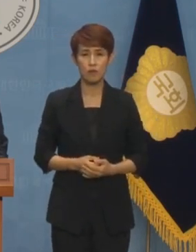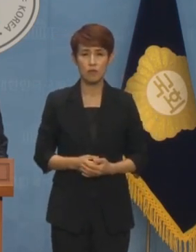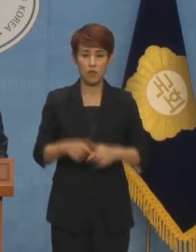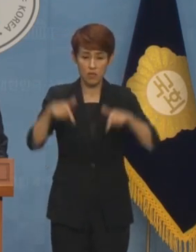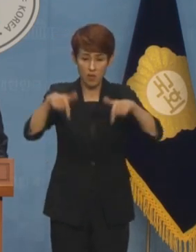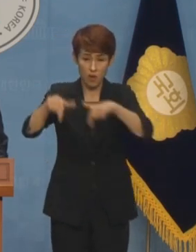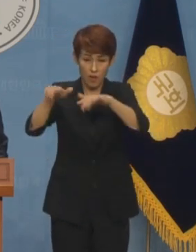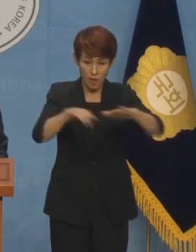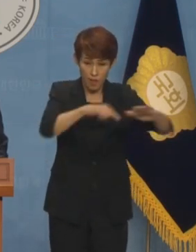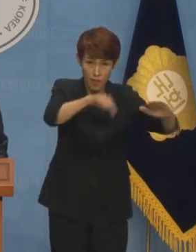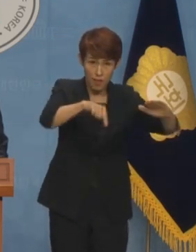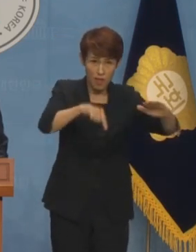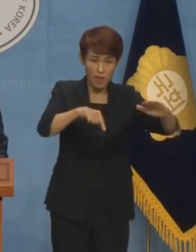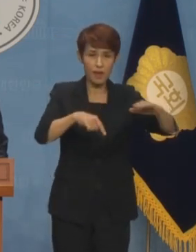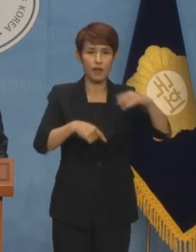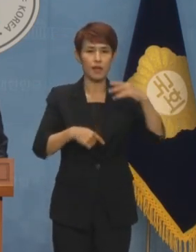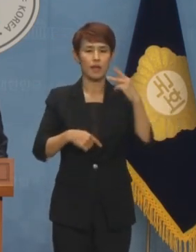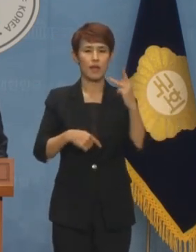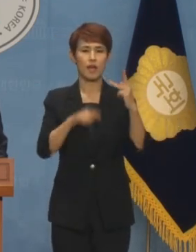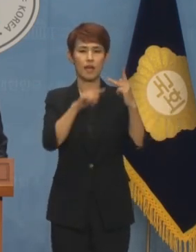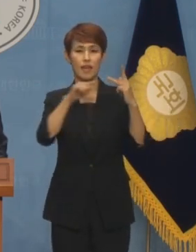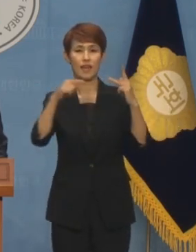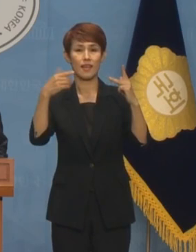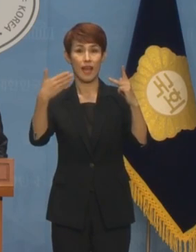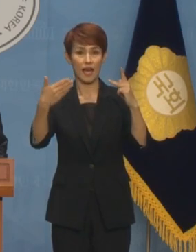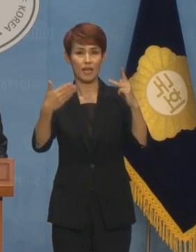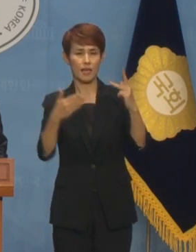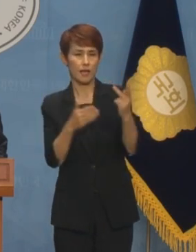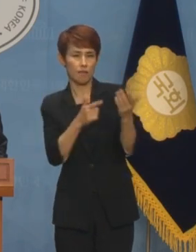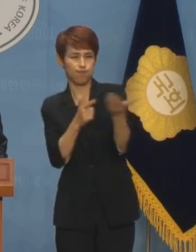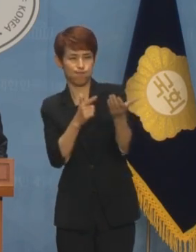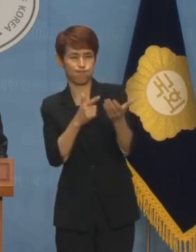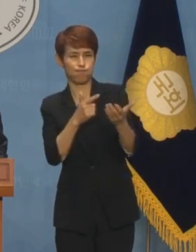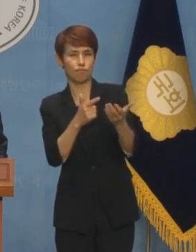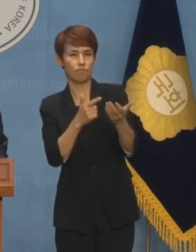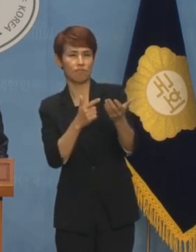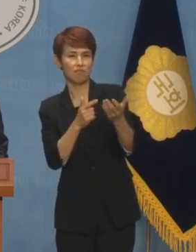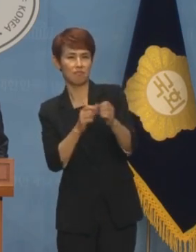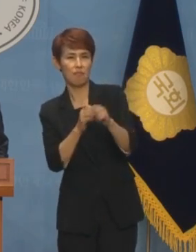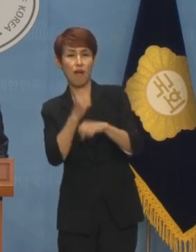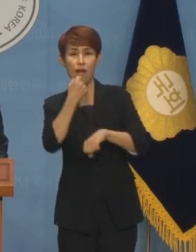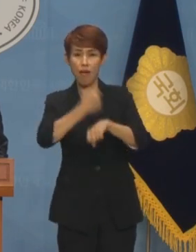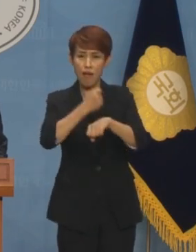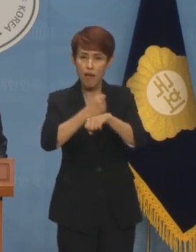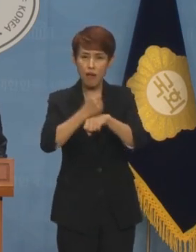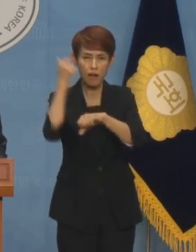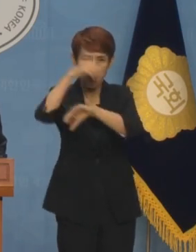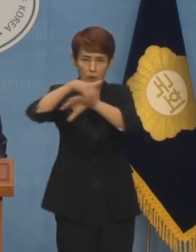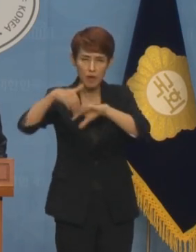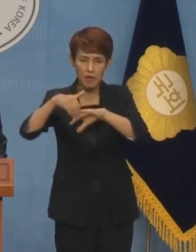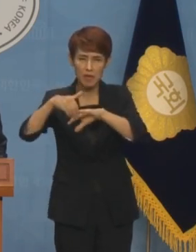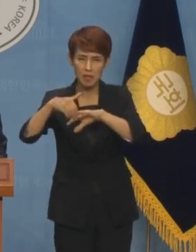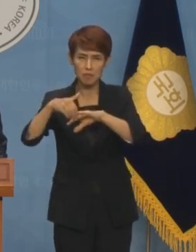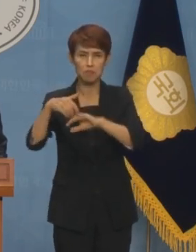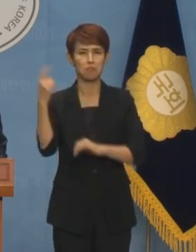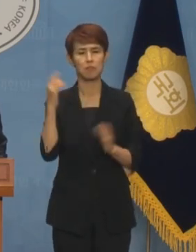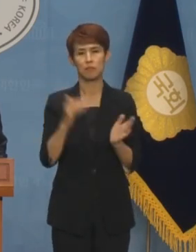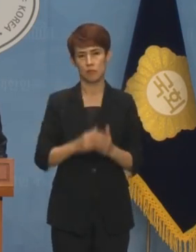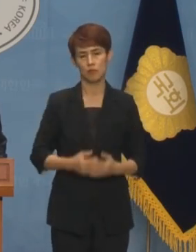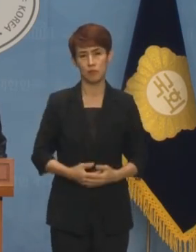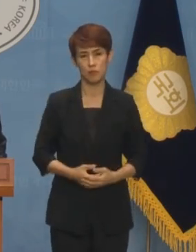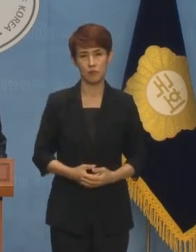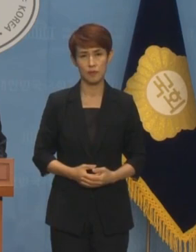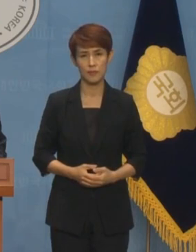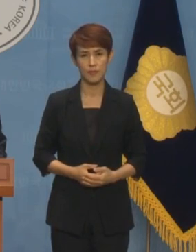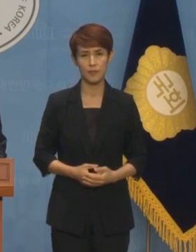서해상에서 K9 자주포의 실사격도 실시할 예정이라는 말이 있습니다. 다시